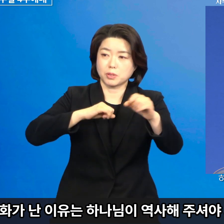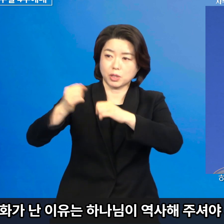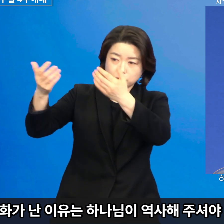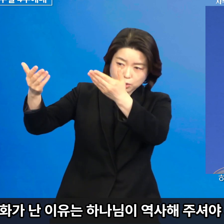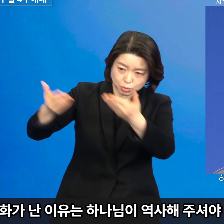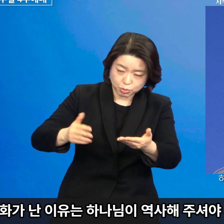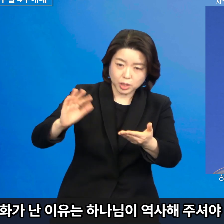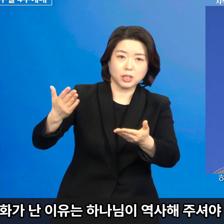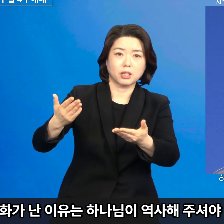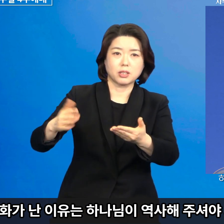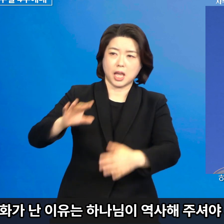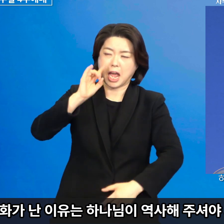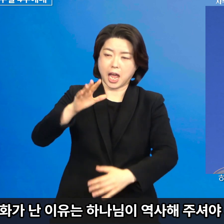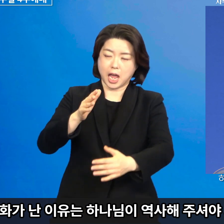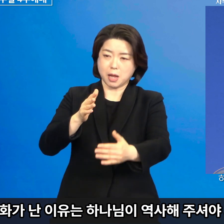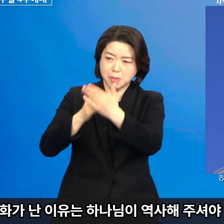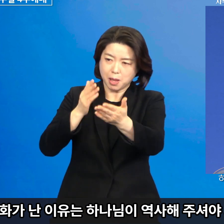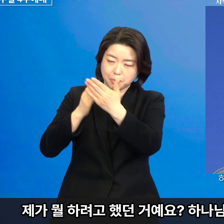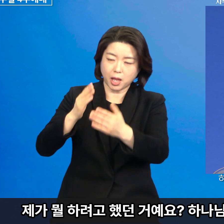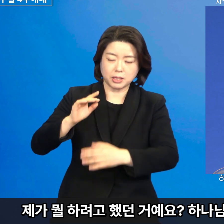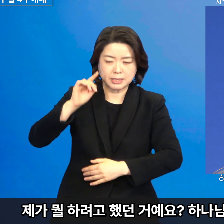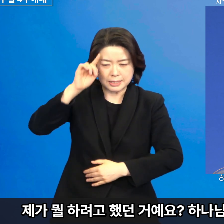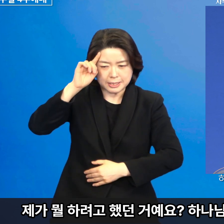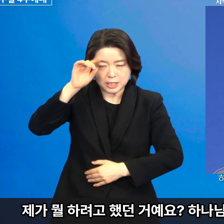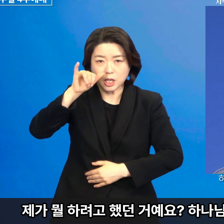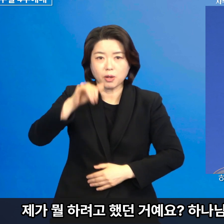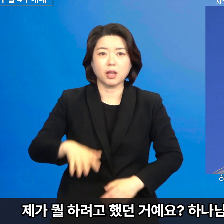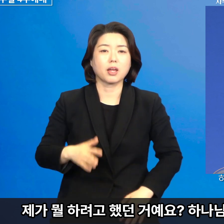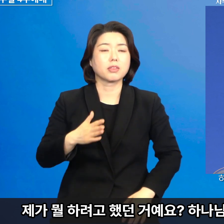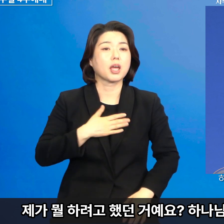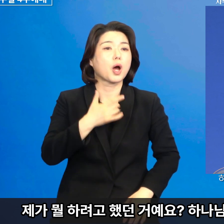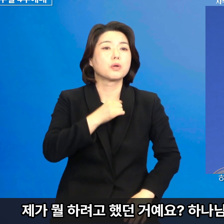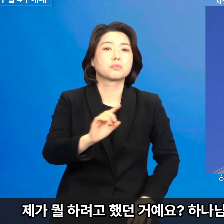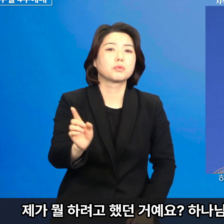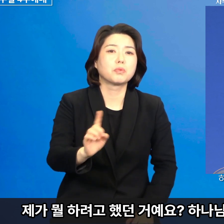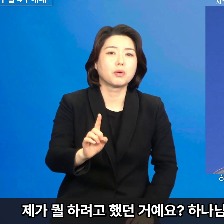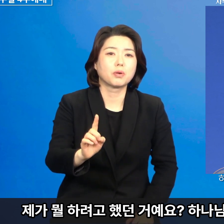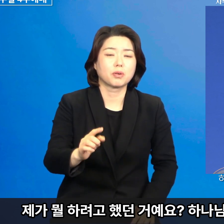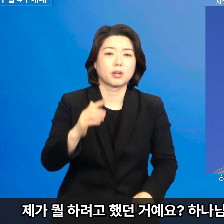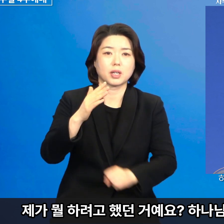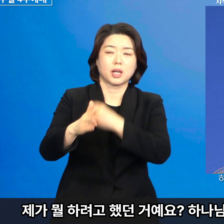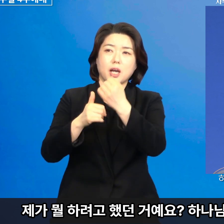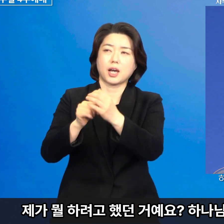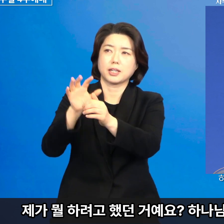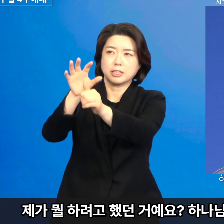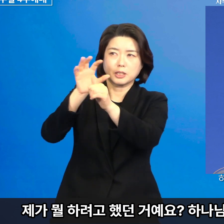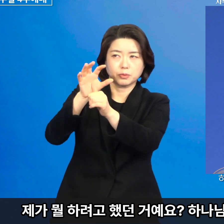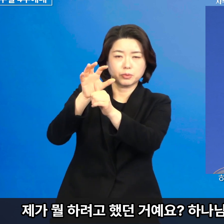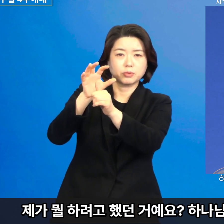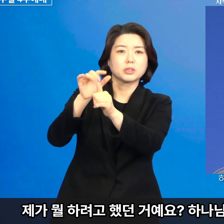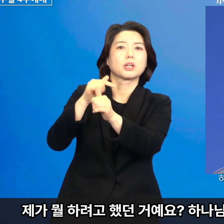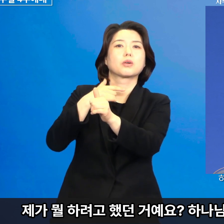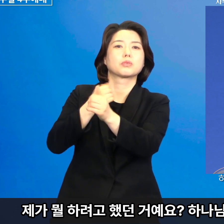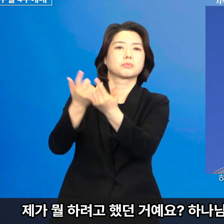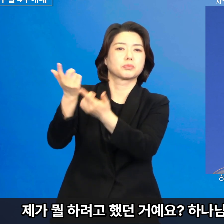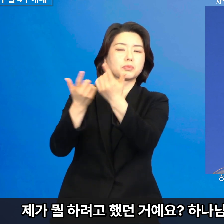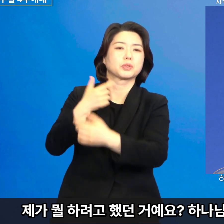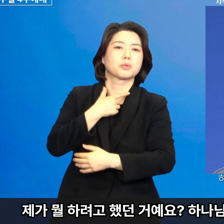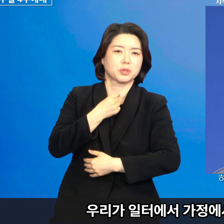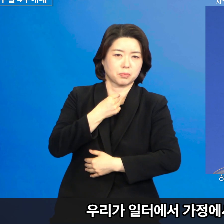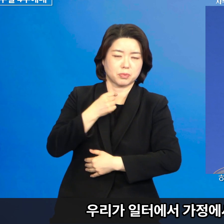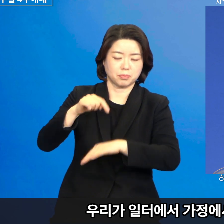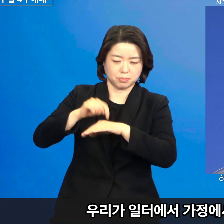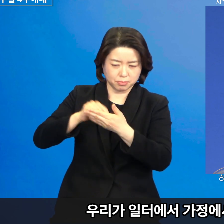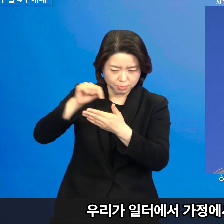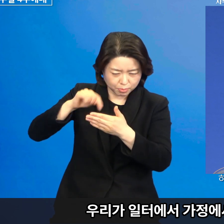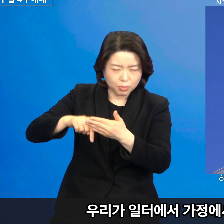주셔야 되는데 안 될까 봐 짜증이 난 거거든요. 제가 뭘 하려고 했던 거예요? 하나님을 통제하려고 했던 거 아닙니까?